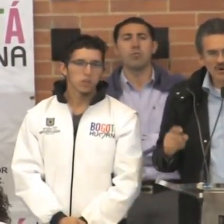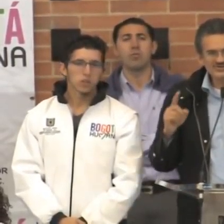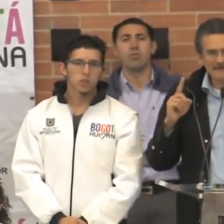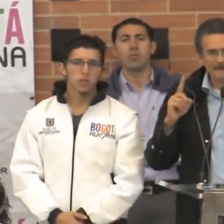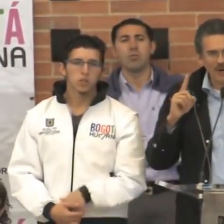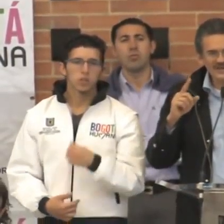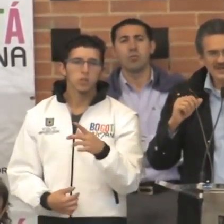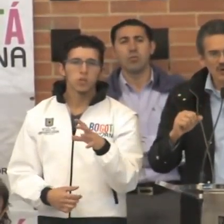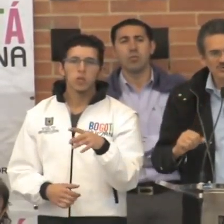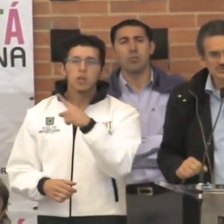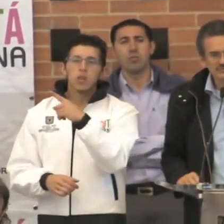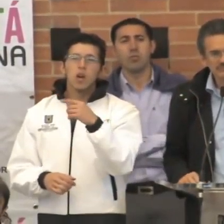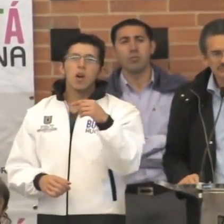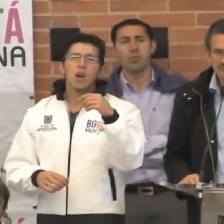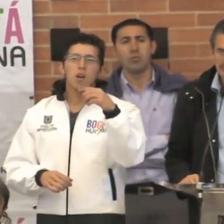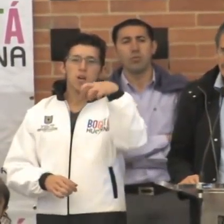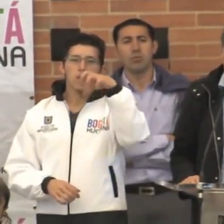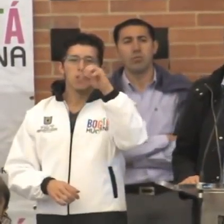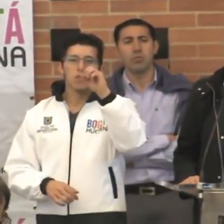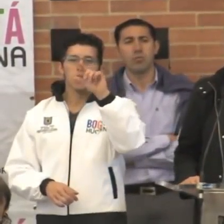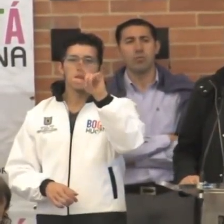en grupos de políticos.